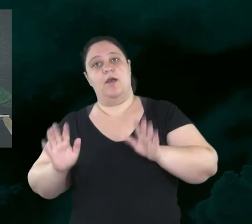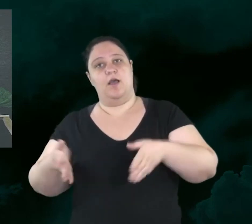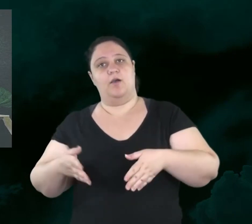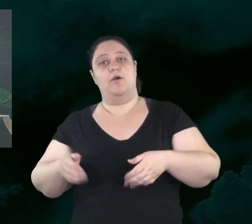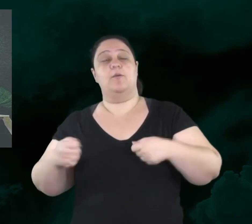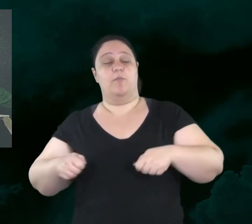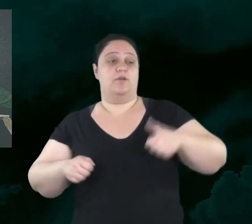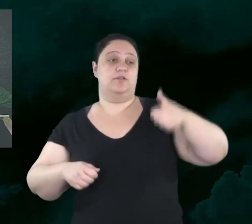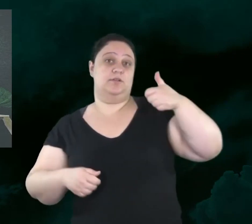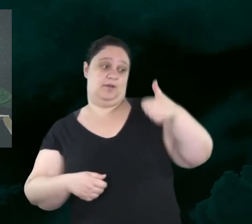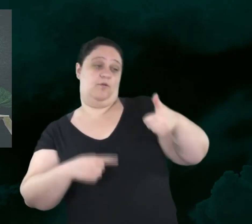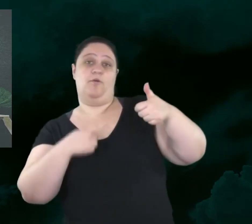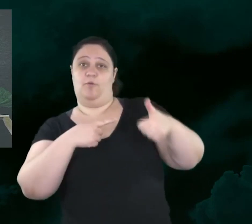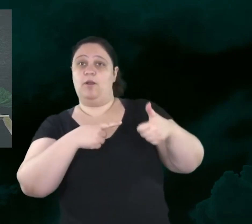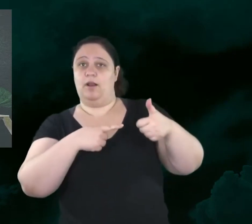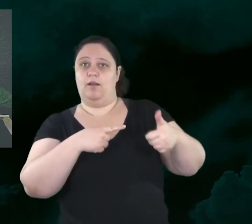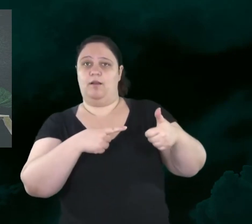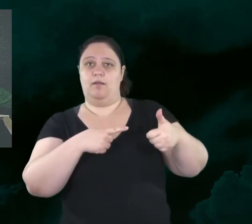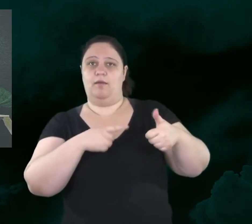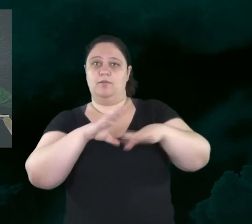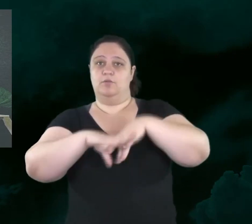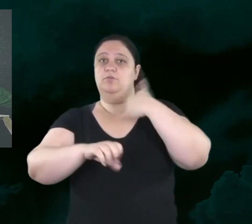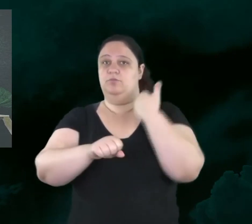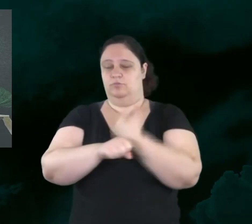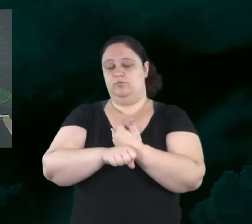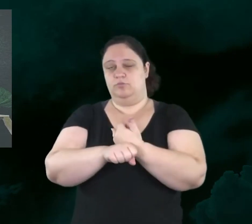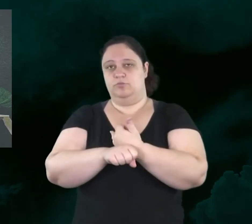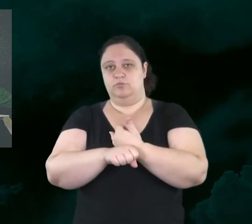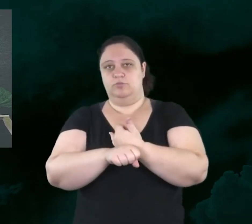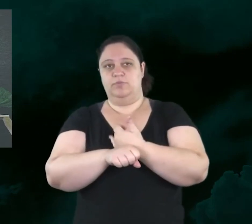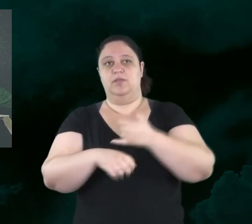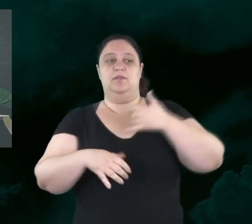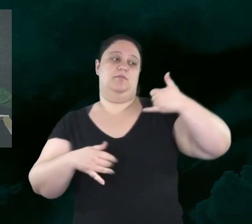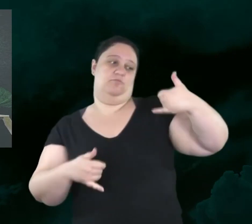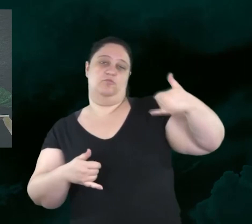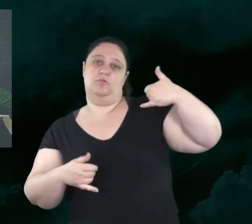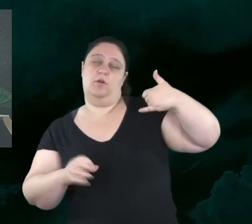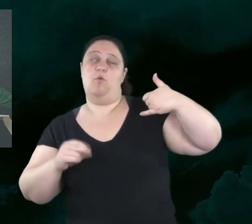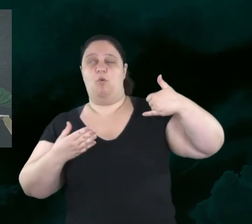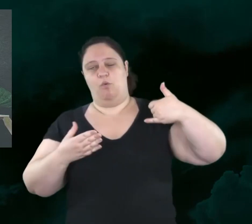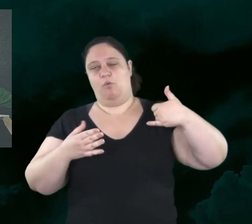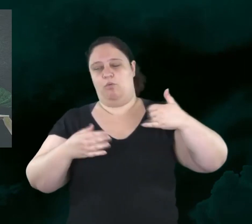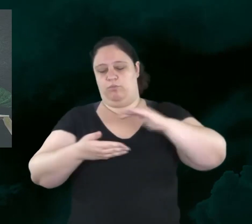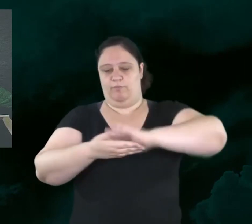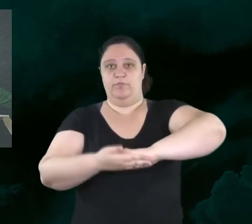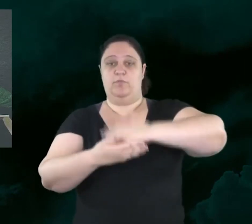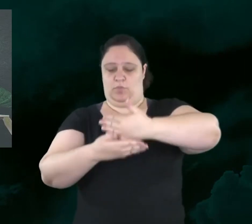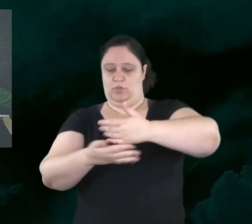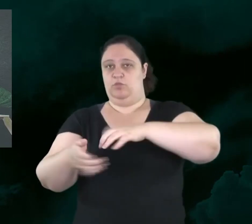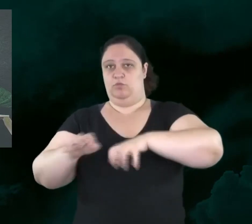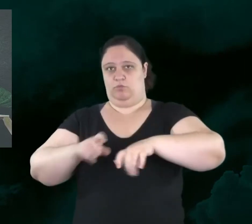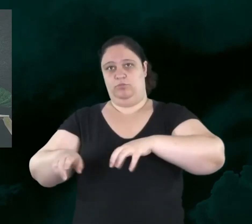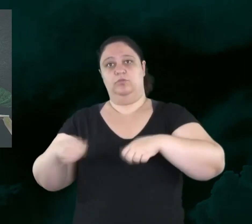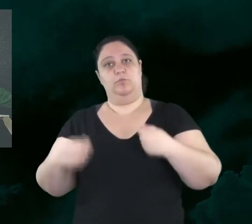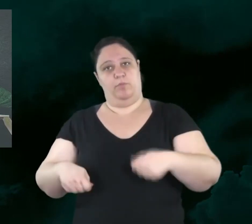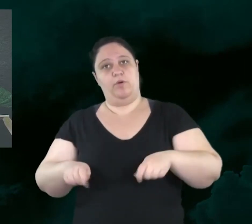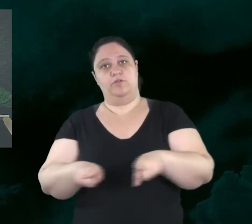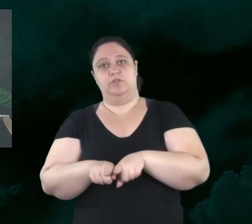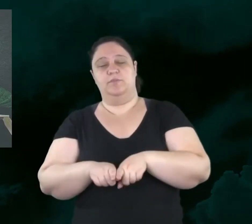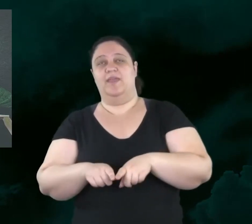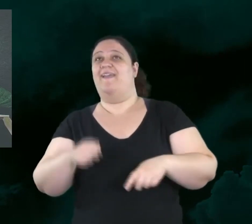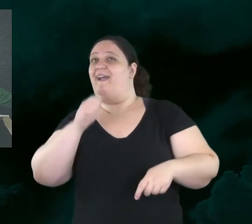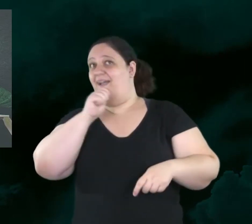dá um like no seu celular. E também aqueles que não estão inscritos, aproveitem para